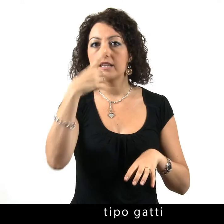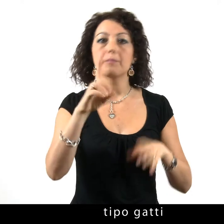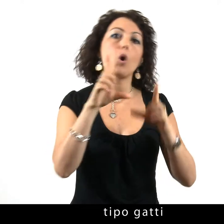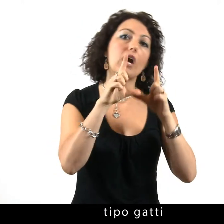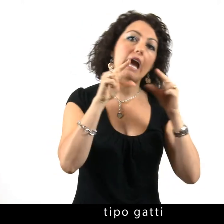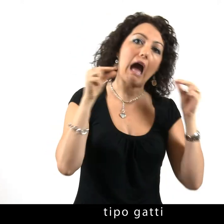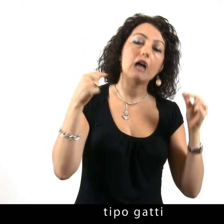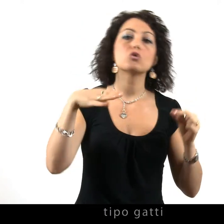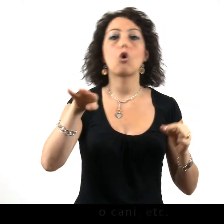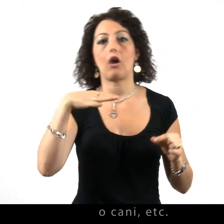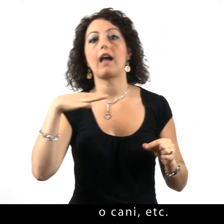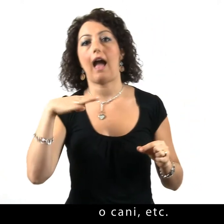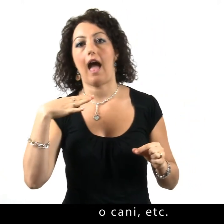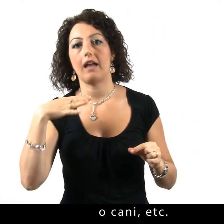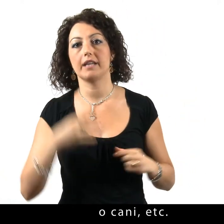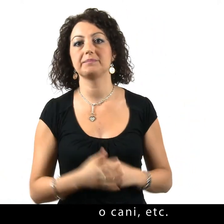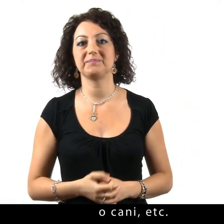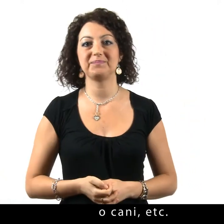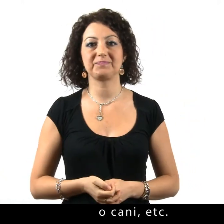gatti o cani, eccetera.